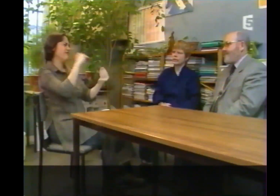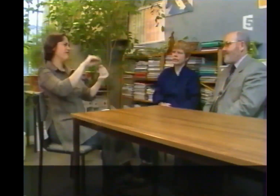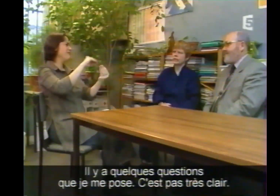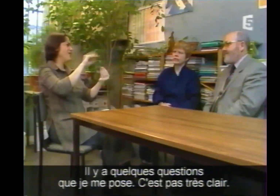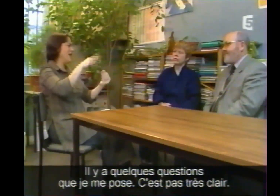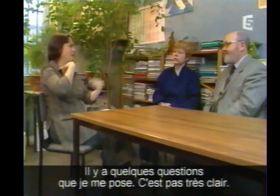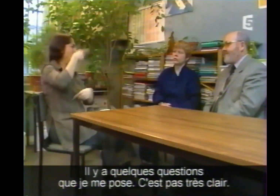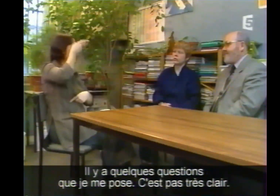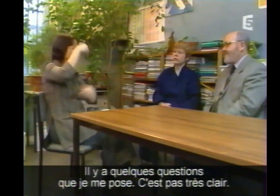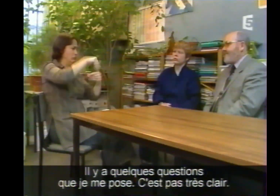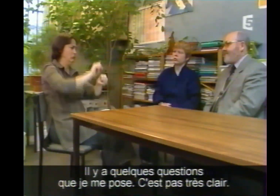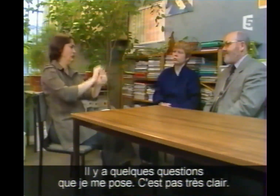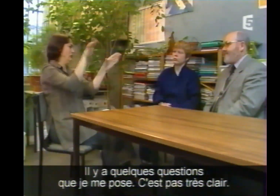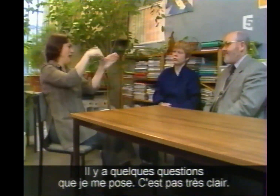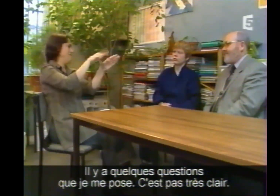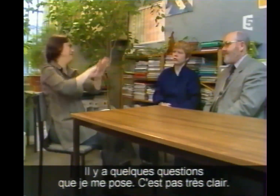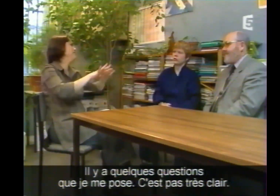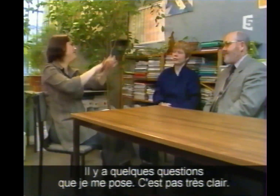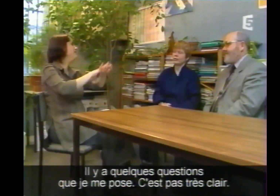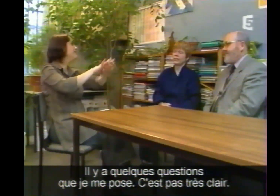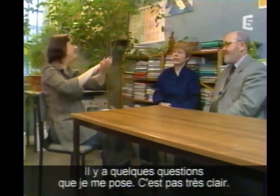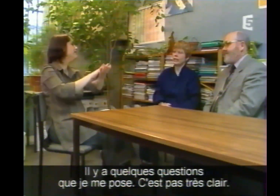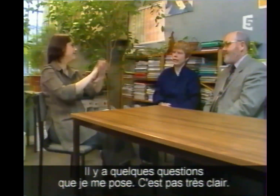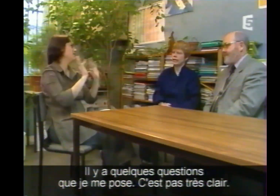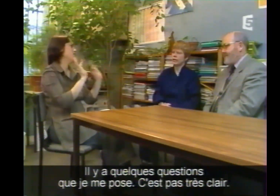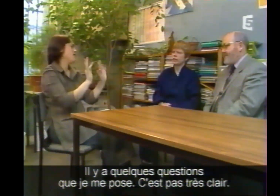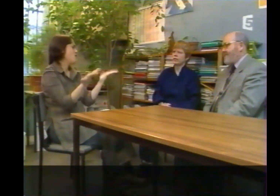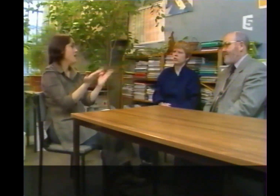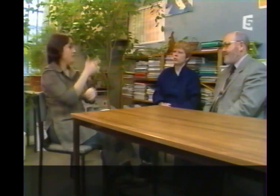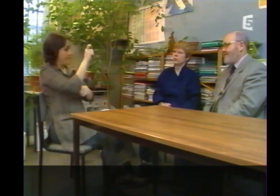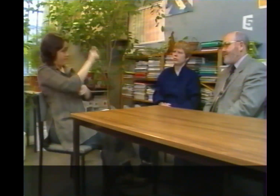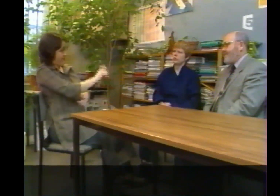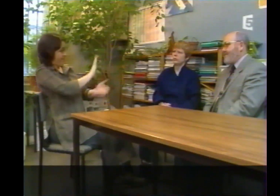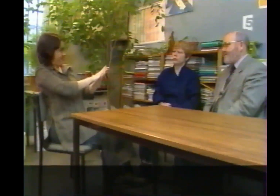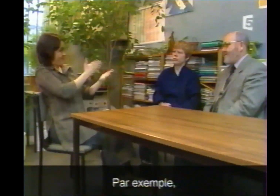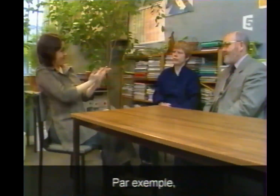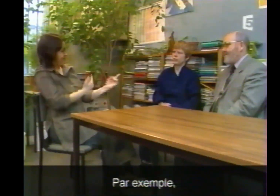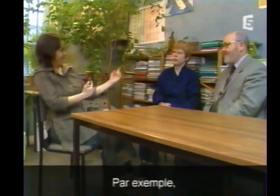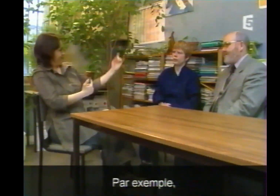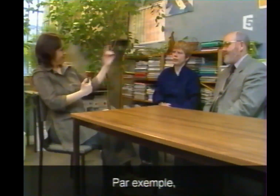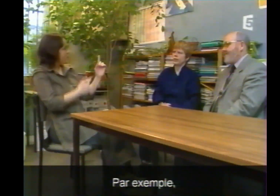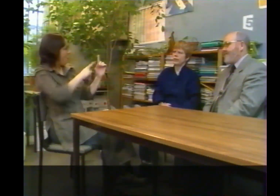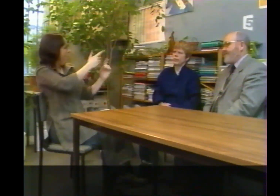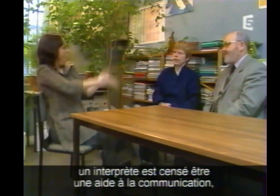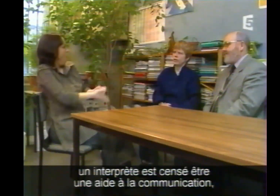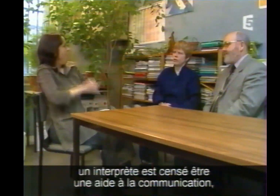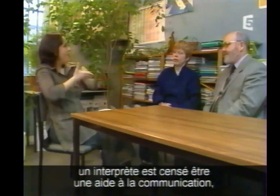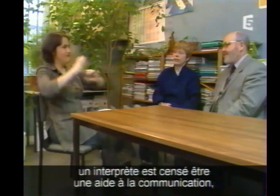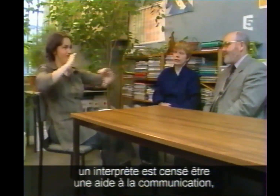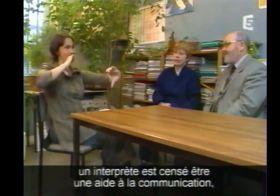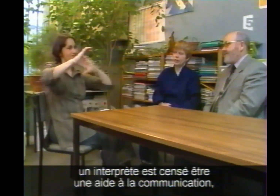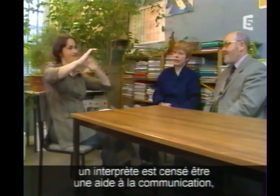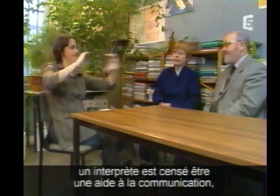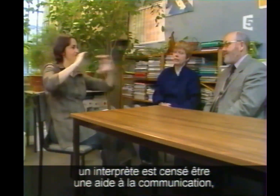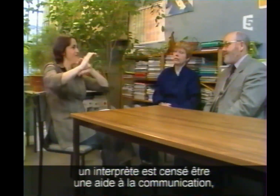Il y a un certain nombre de questions que je me pose, c'est pas très clair. Je pose un bon nombre de questions. Par exemple, un interprète est